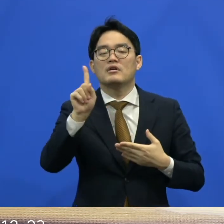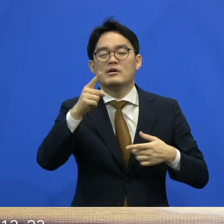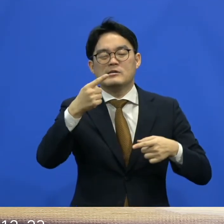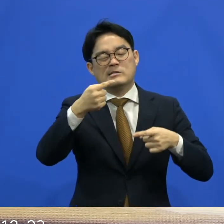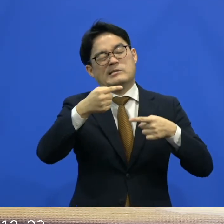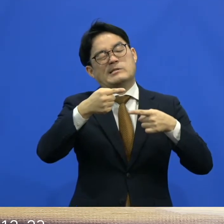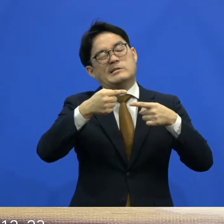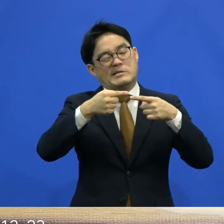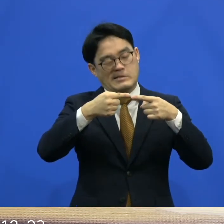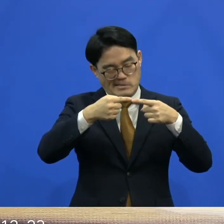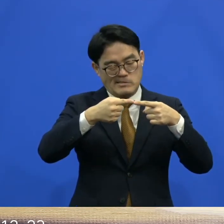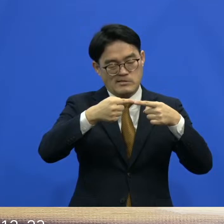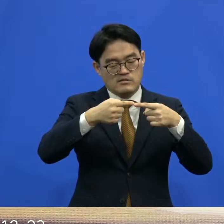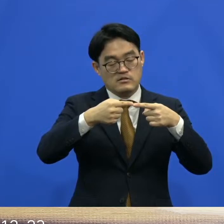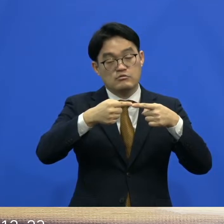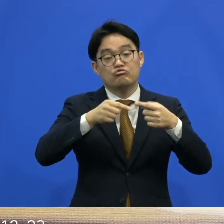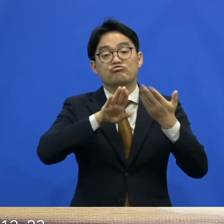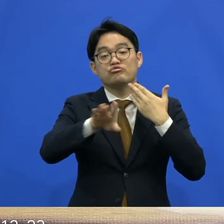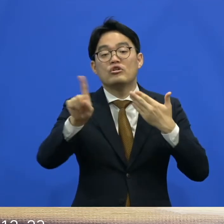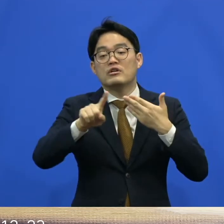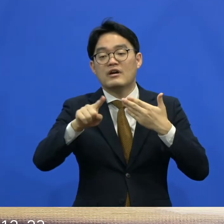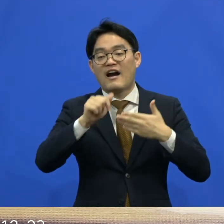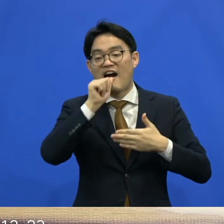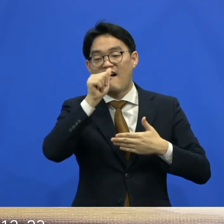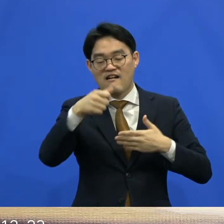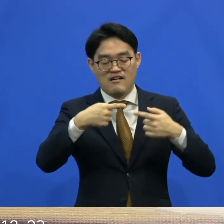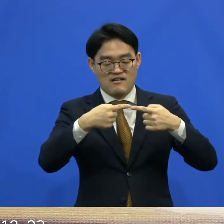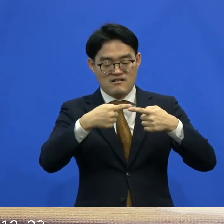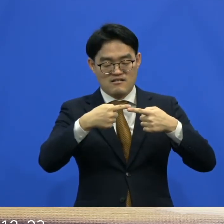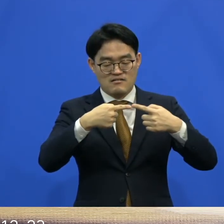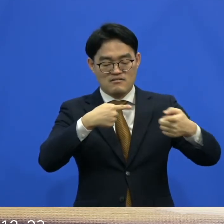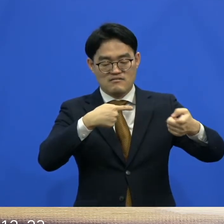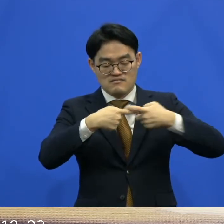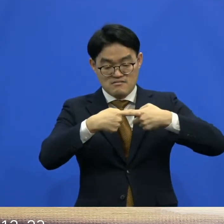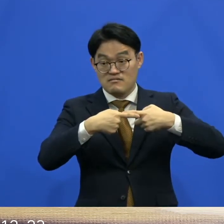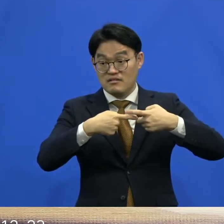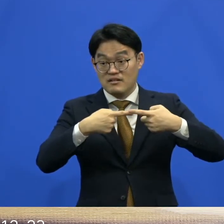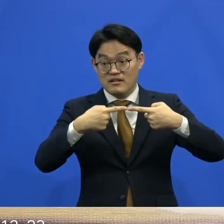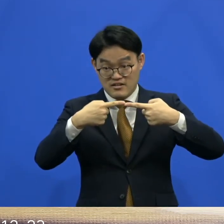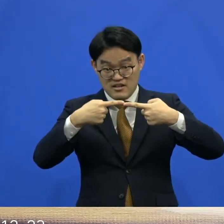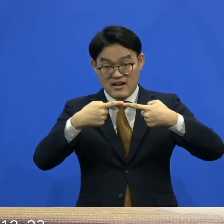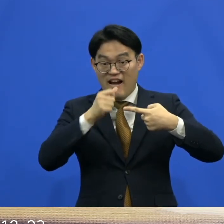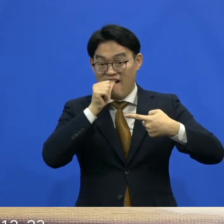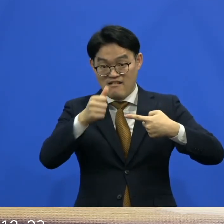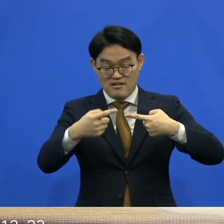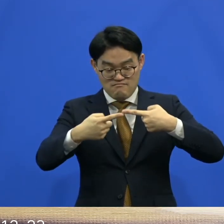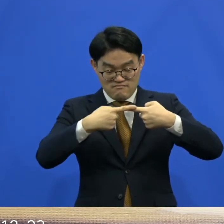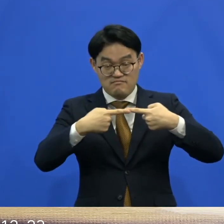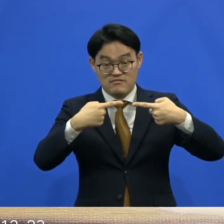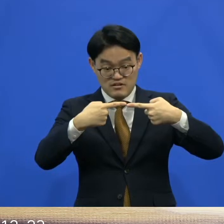못생겨 철심을 박아가지고 다시 그냥 튼튼하게 만든다.